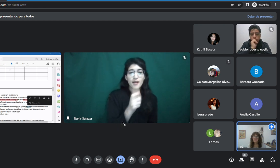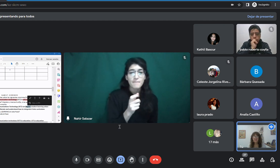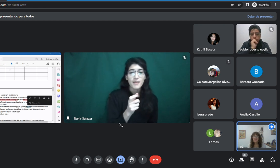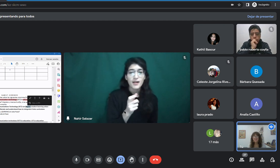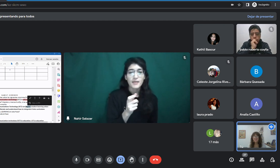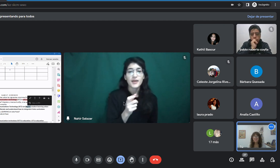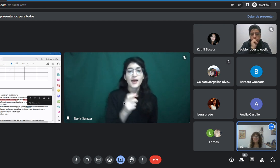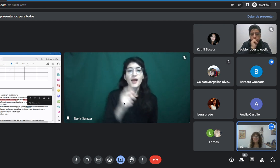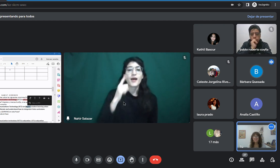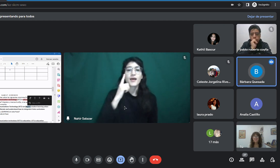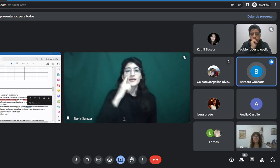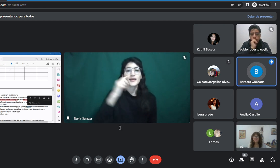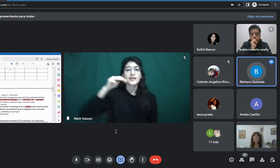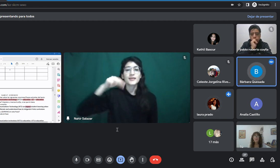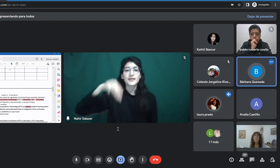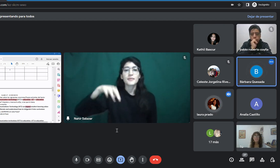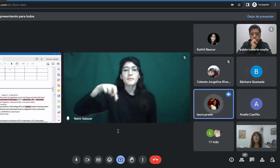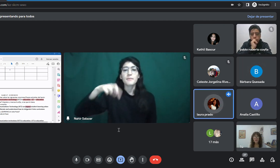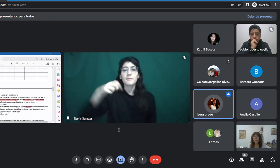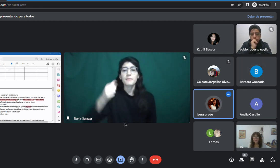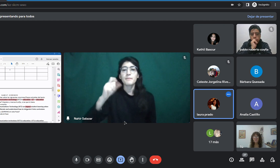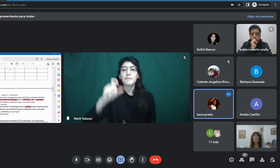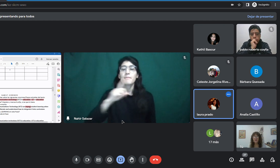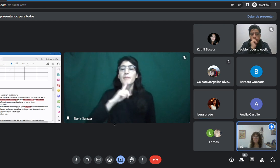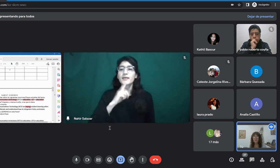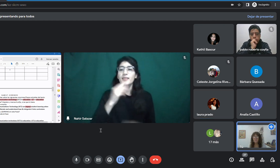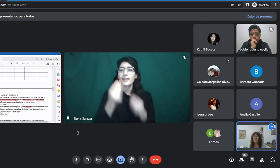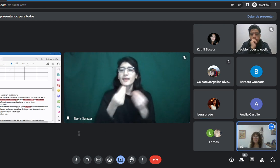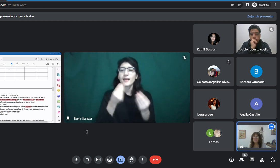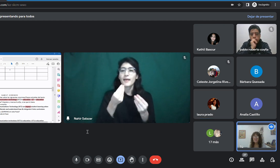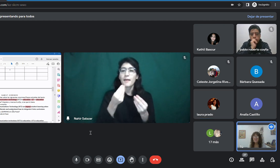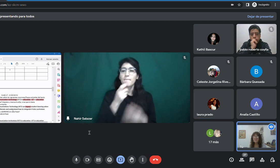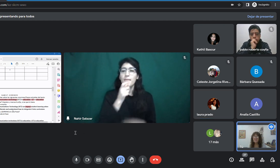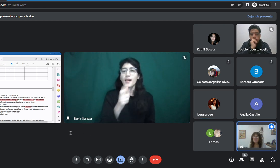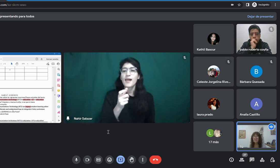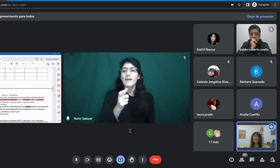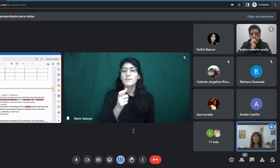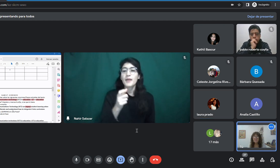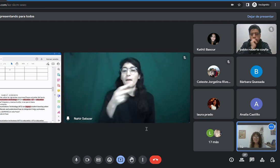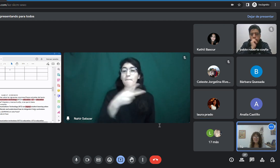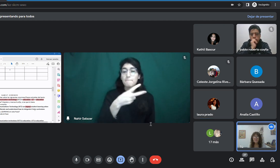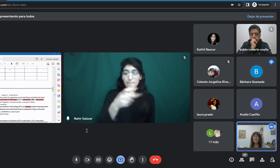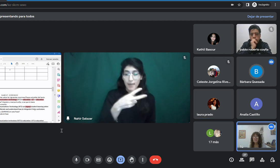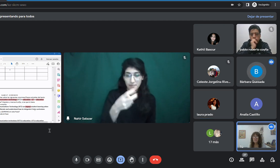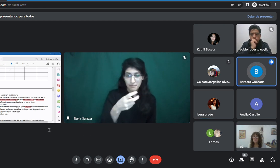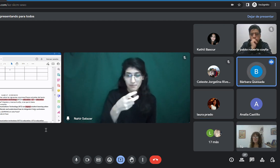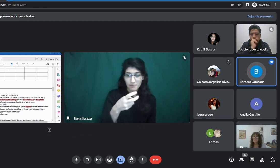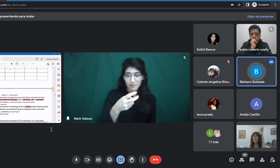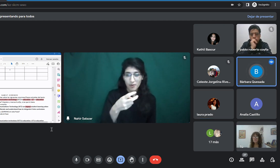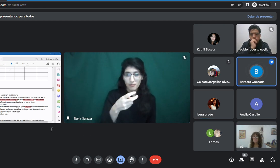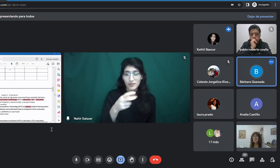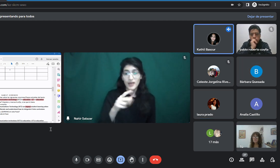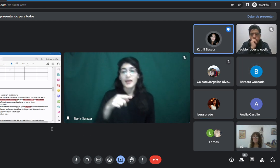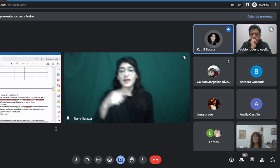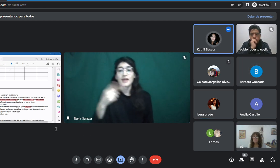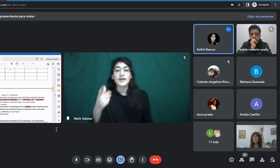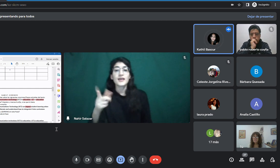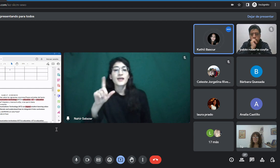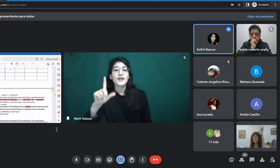impact? Verbo, profe. Verbo. Bien, un verbo. Y learning, que la tenemos. También un verbo.